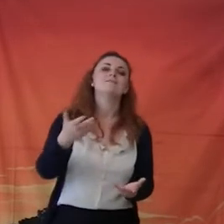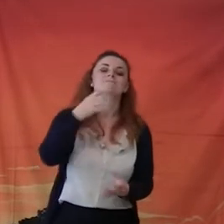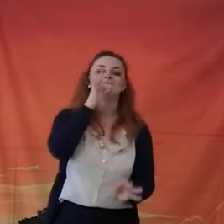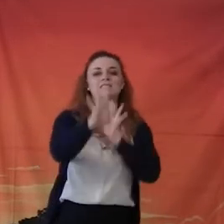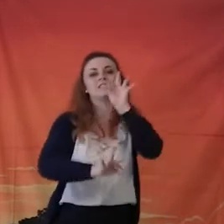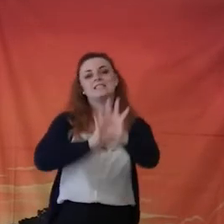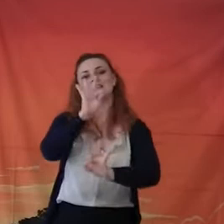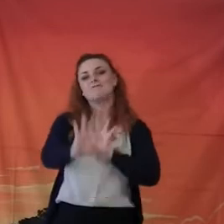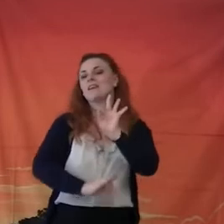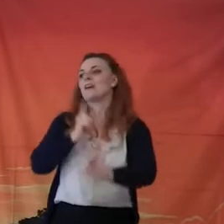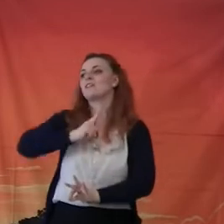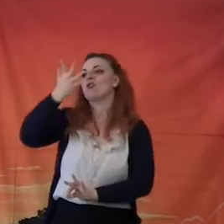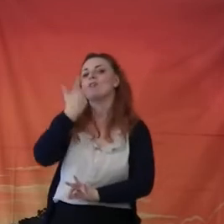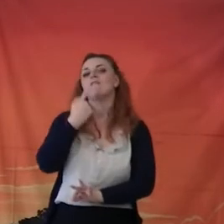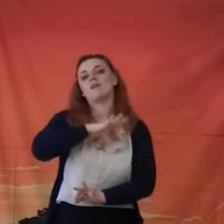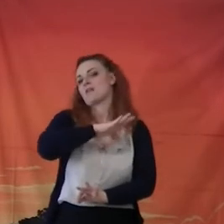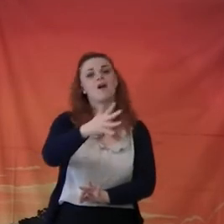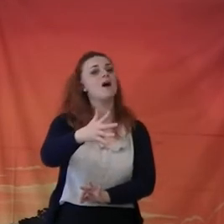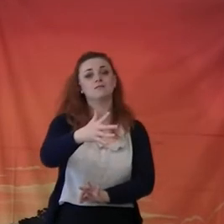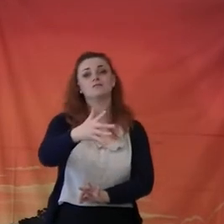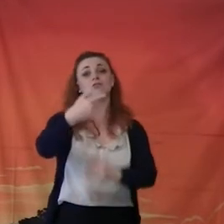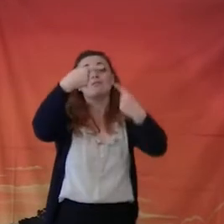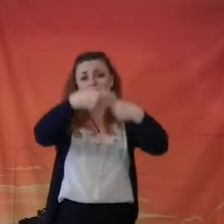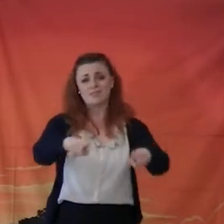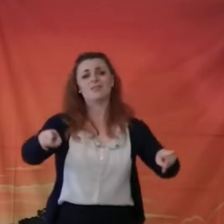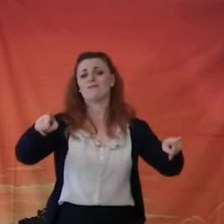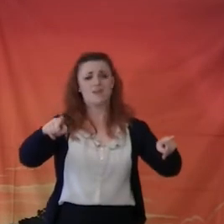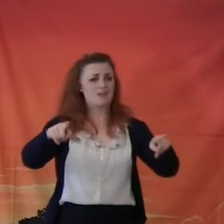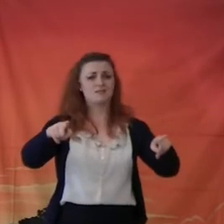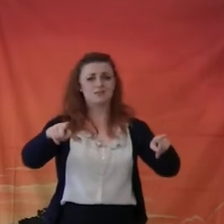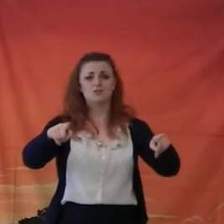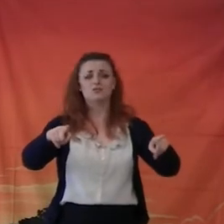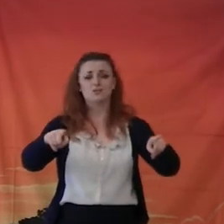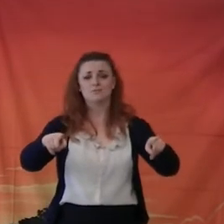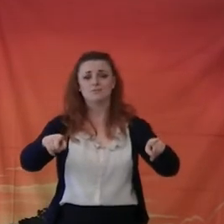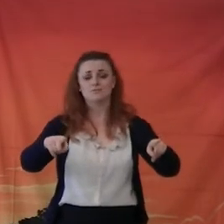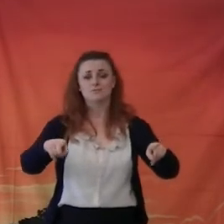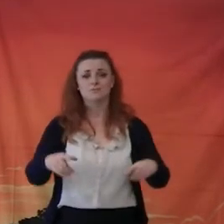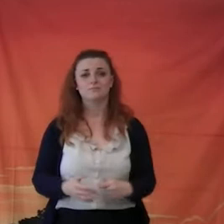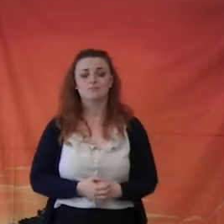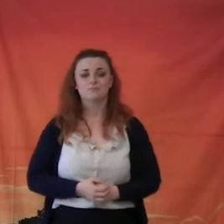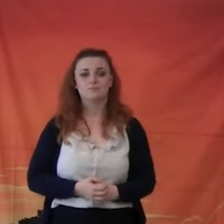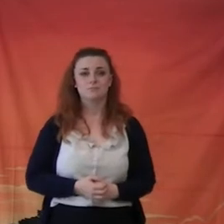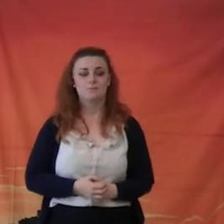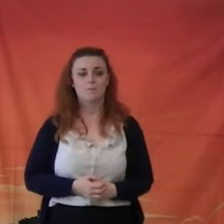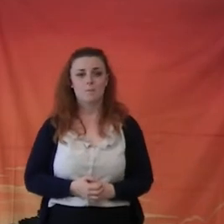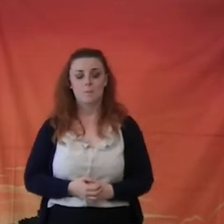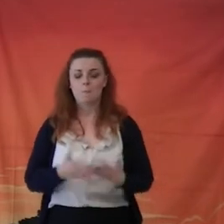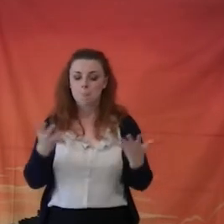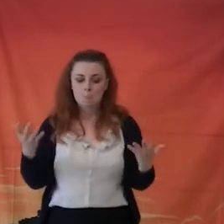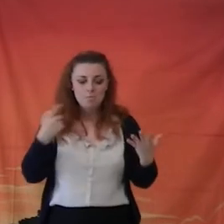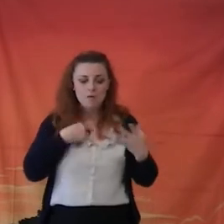lì, che è stato diverso da quello che si aspetta l'uomo. E infatti devo dire, quando sono andata